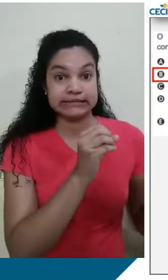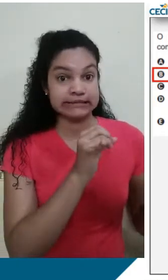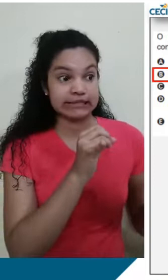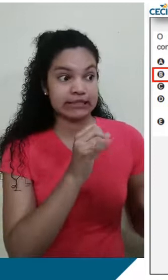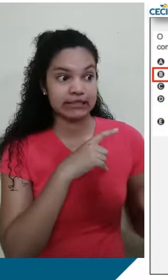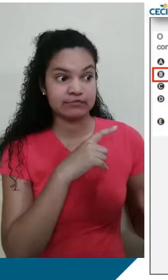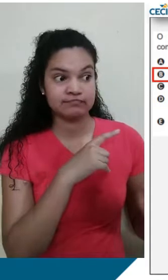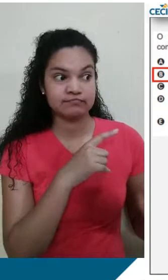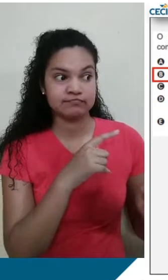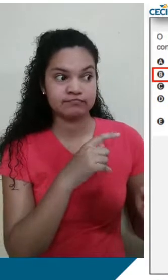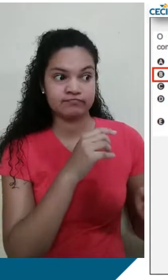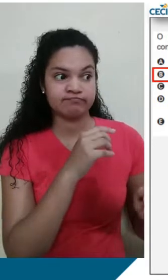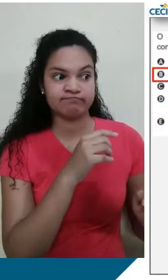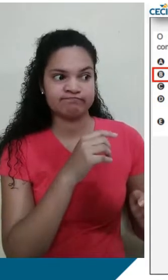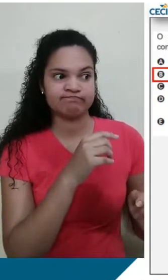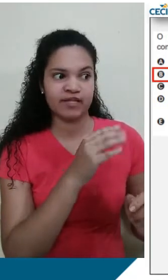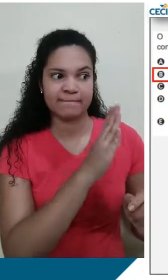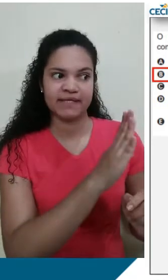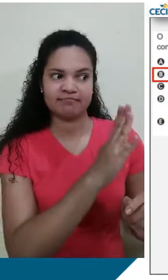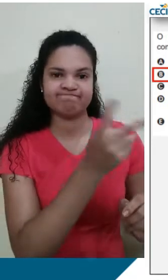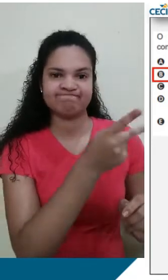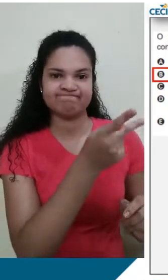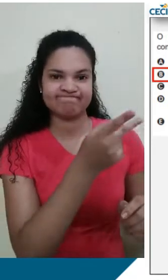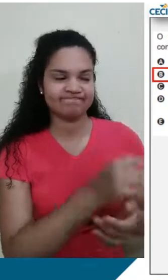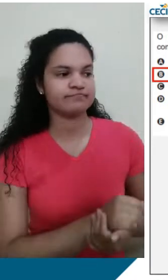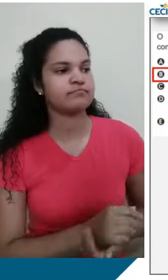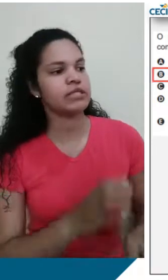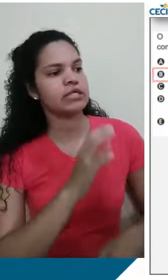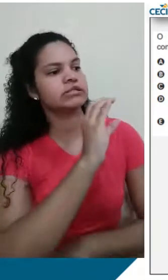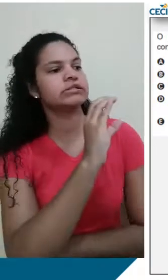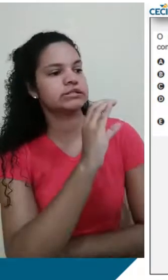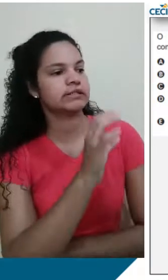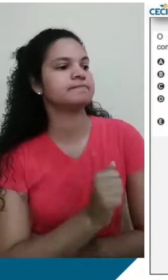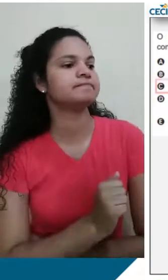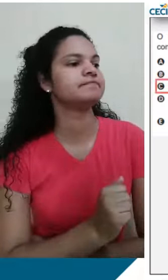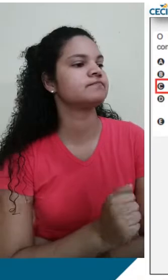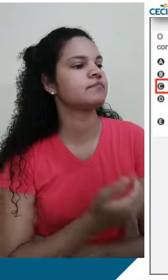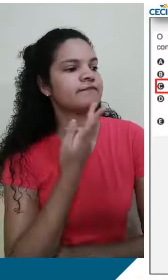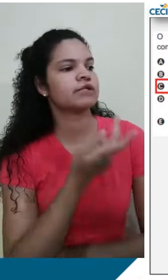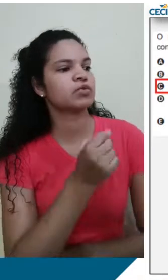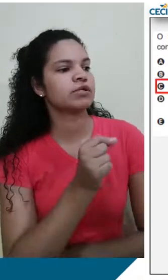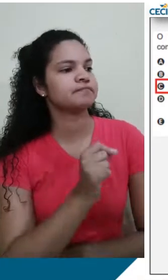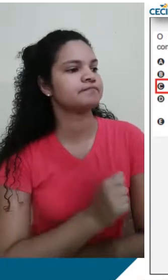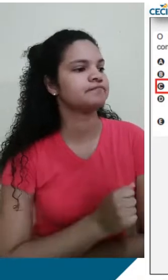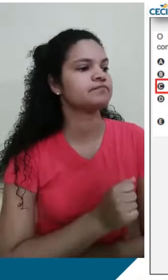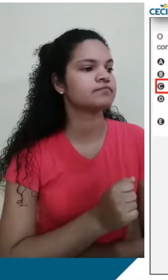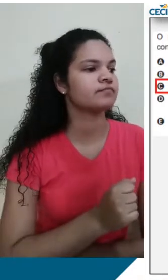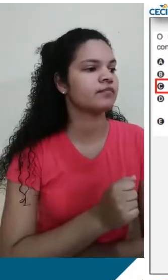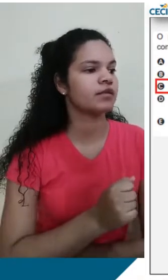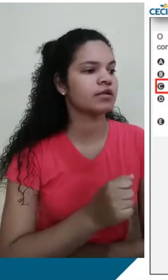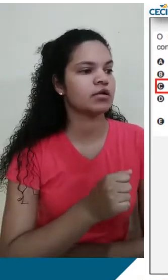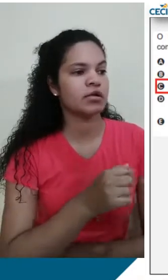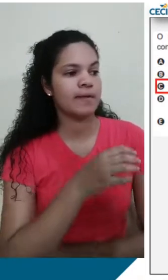isso torna a alternativa B errada. A alternativa C diz que os peixes controlam a